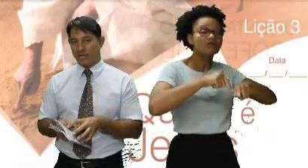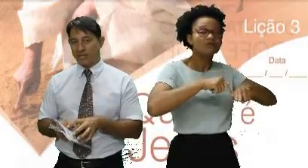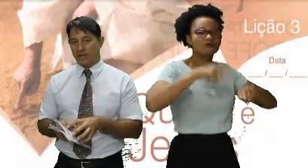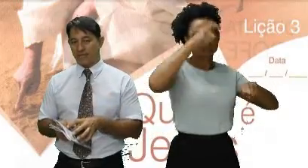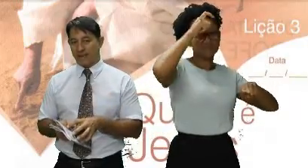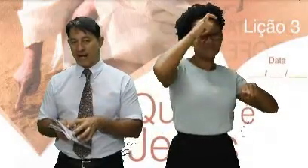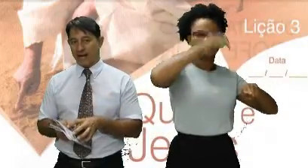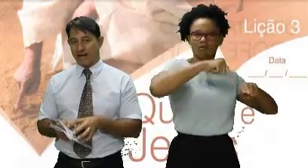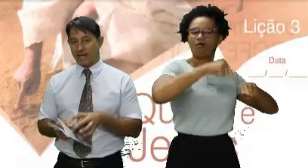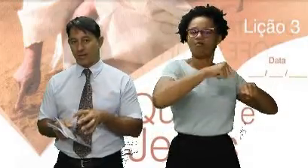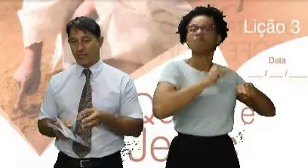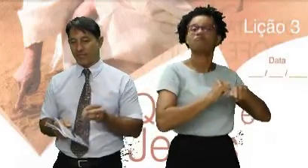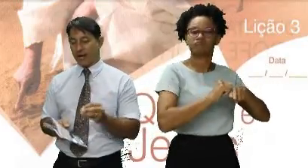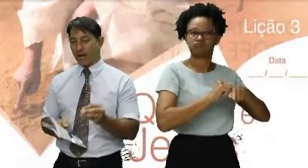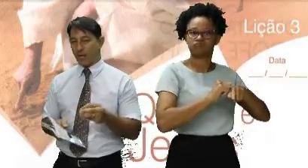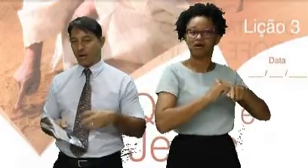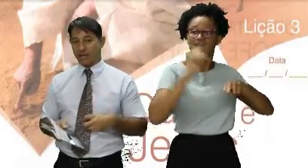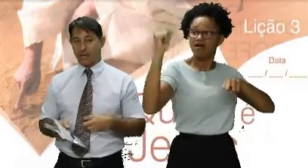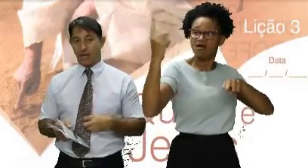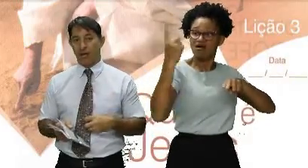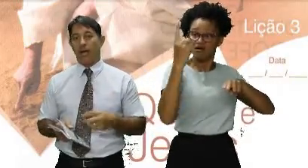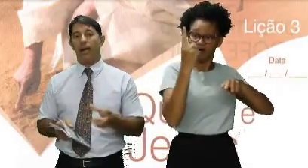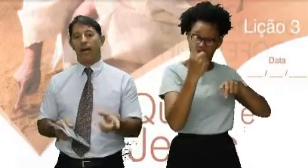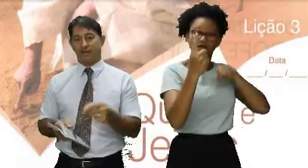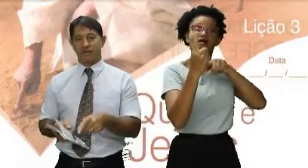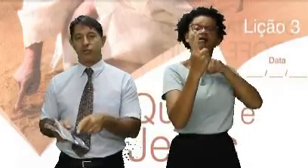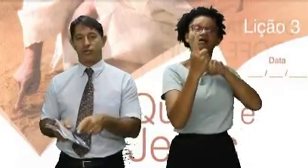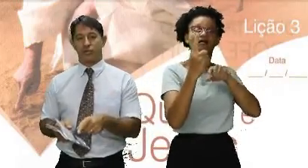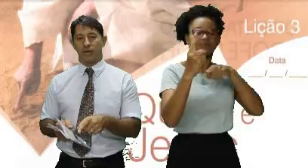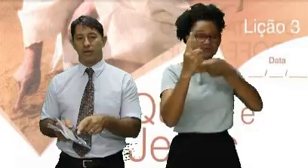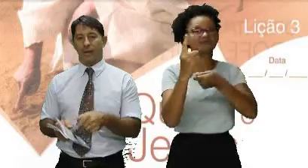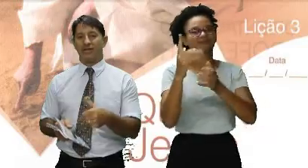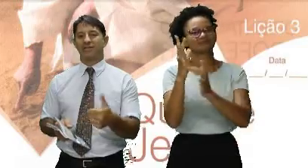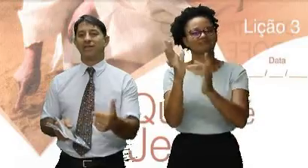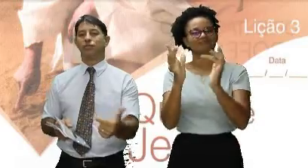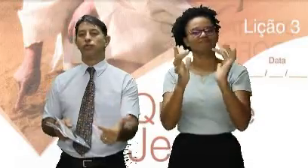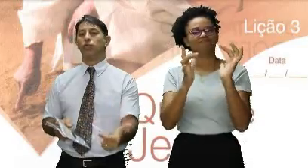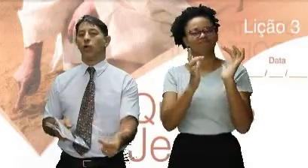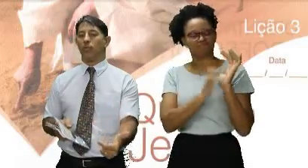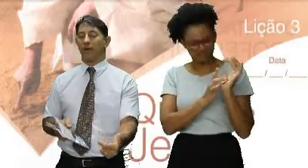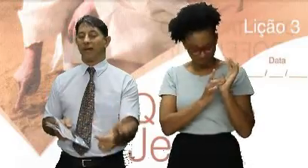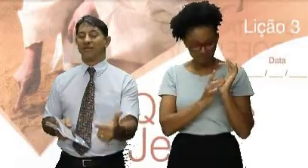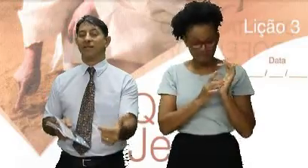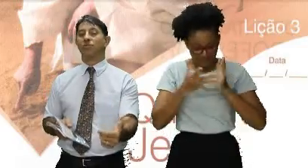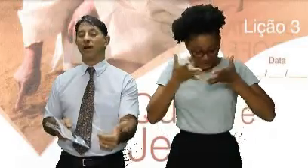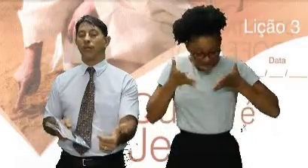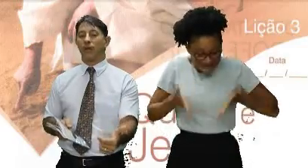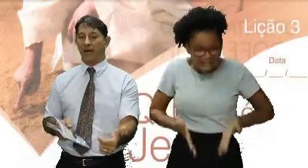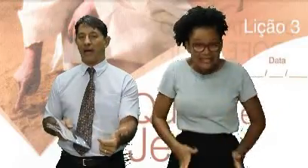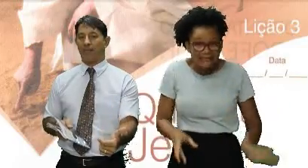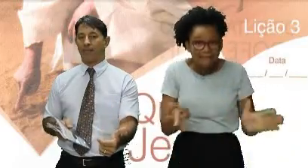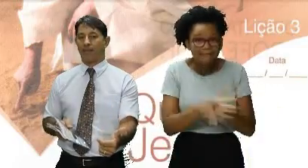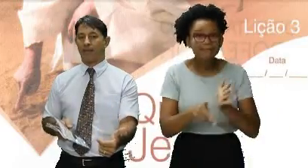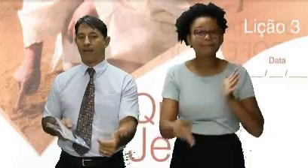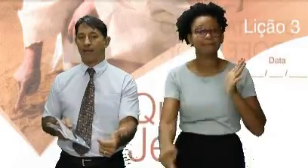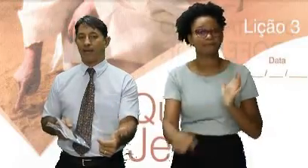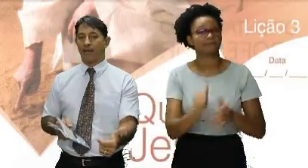que a profecia fala, que Deus fala ao casal, é Jesus, nascido do homem, nascido da